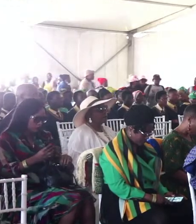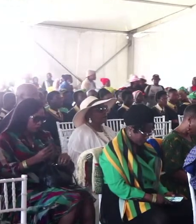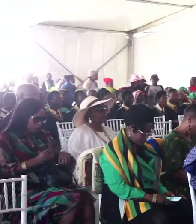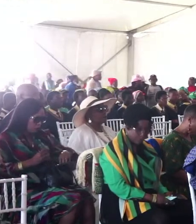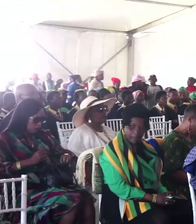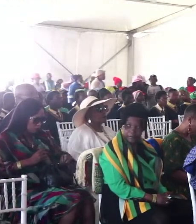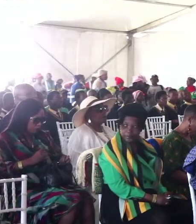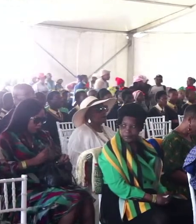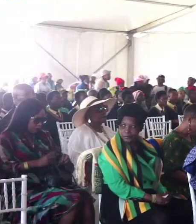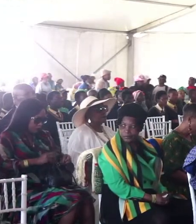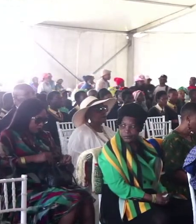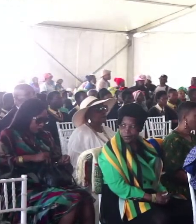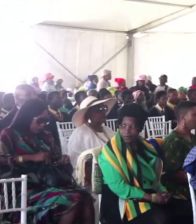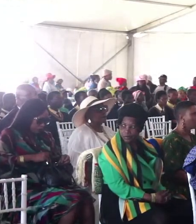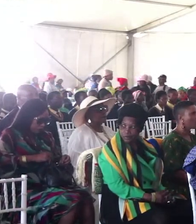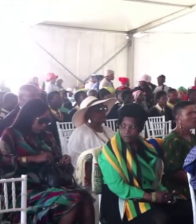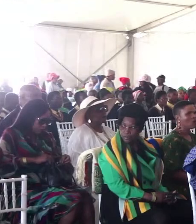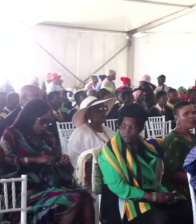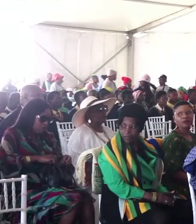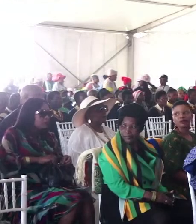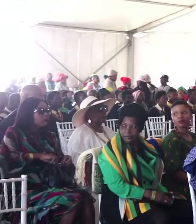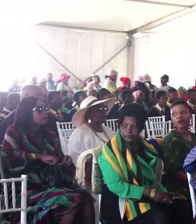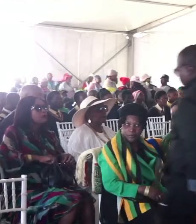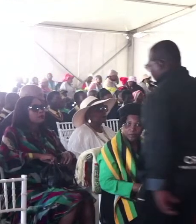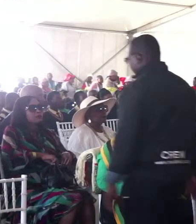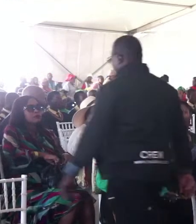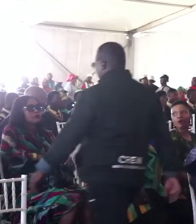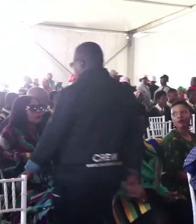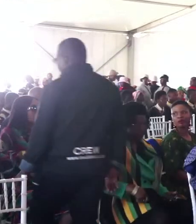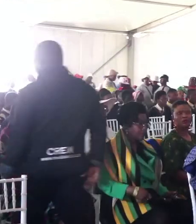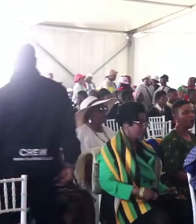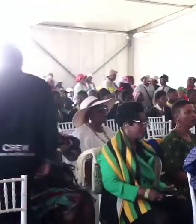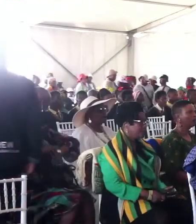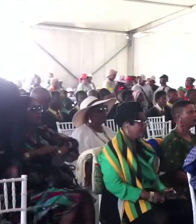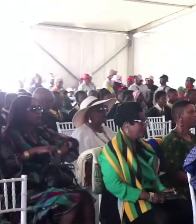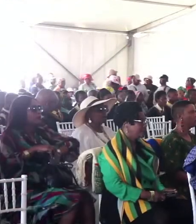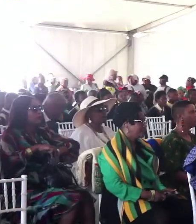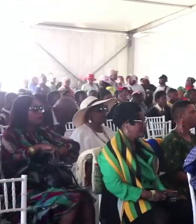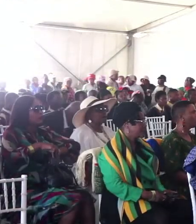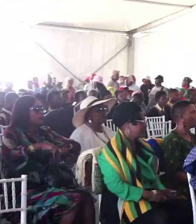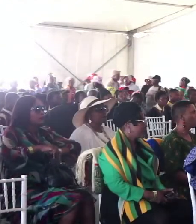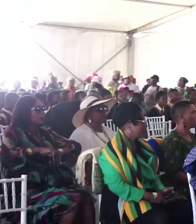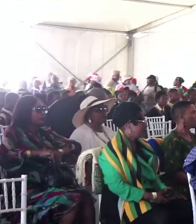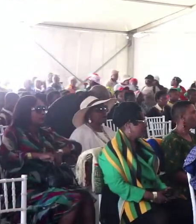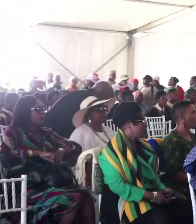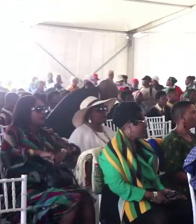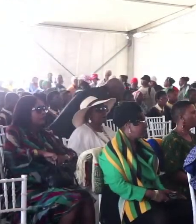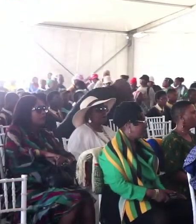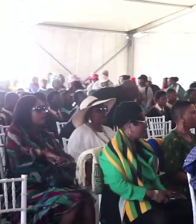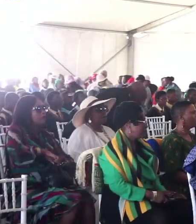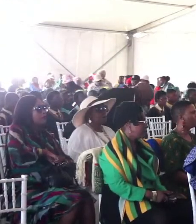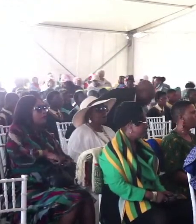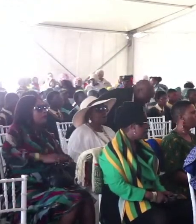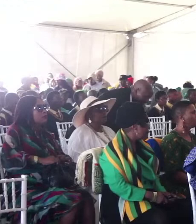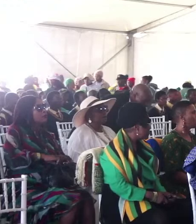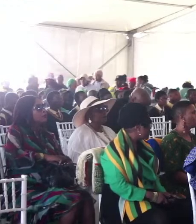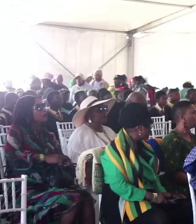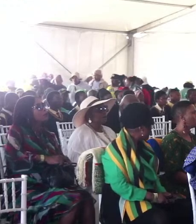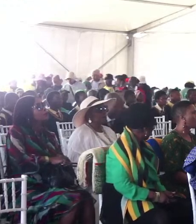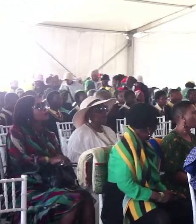omeya bomasipala ngomasipala ndizawucela ngembeko kazenkulu ukuba xa bengena